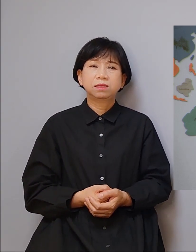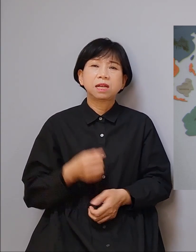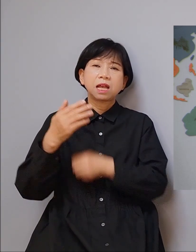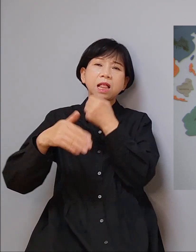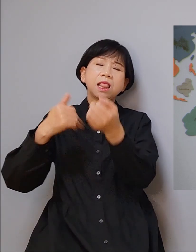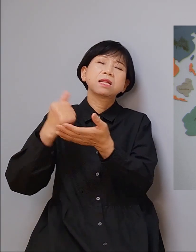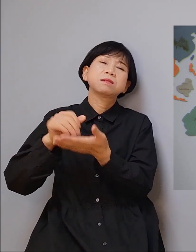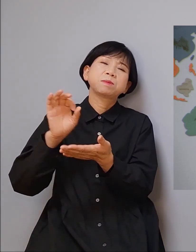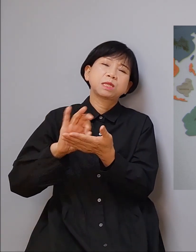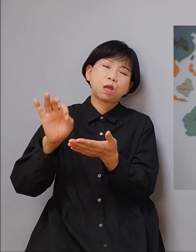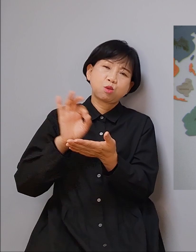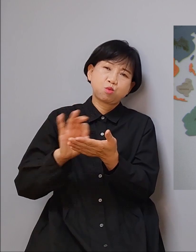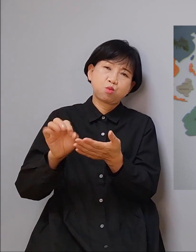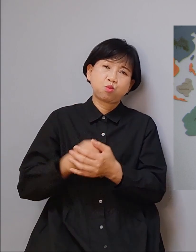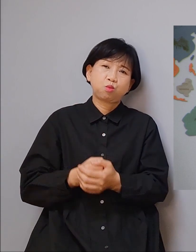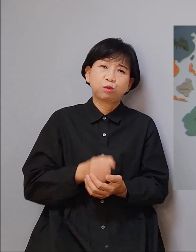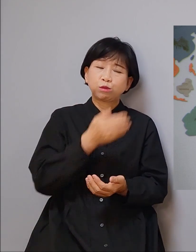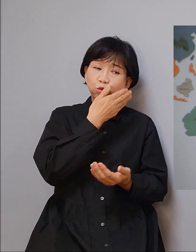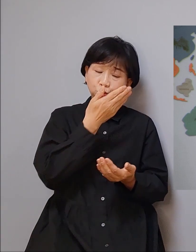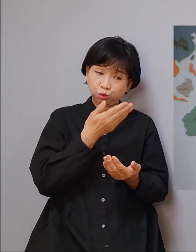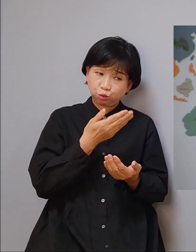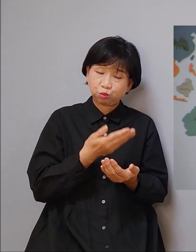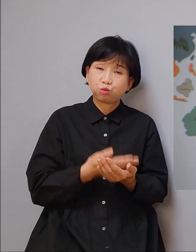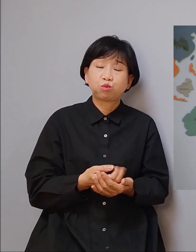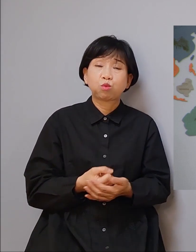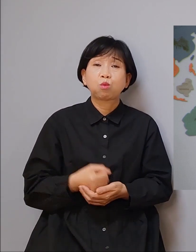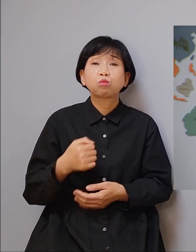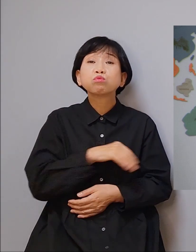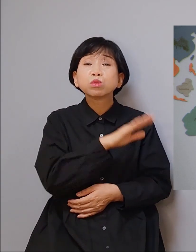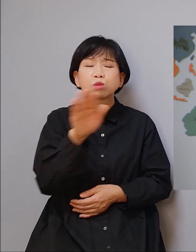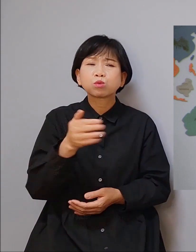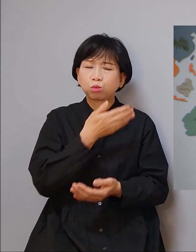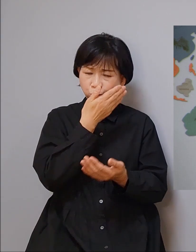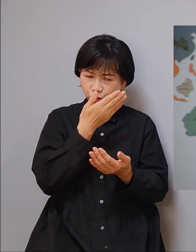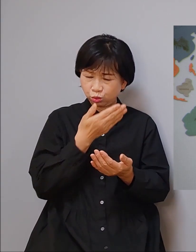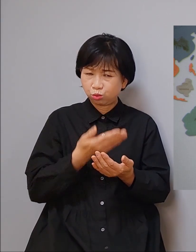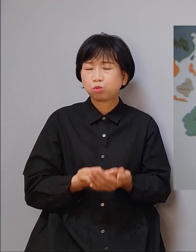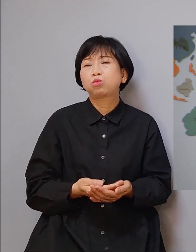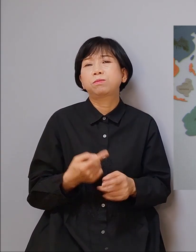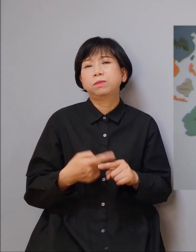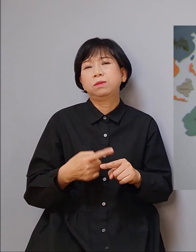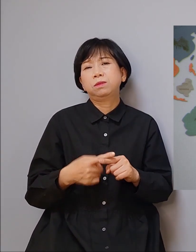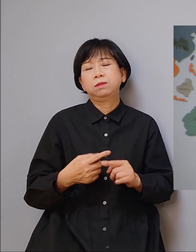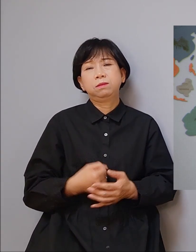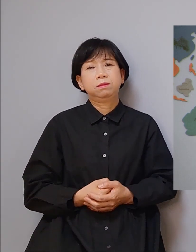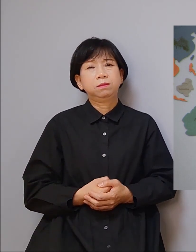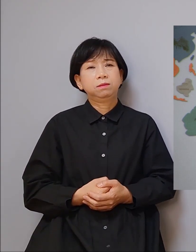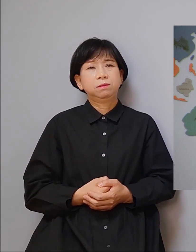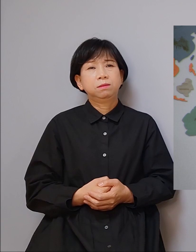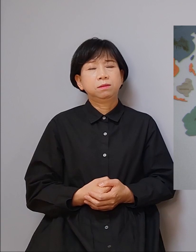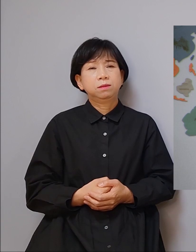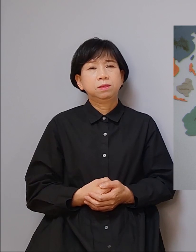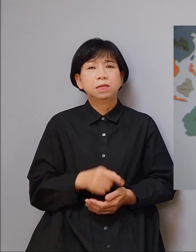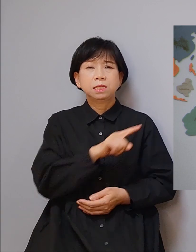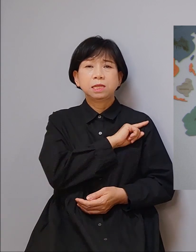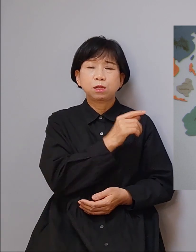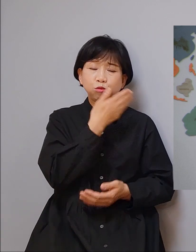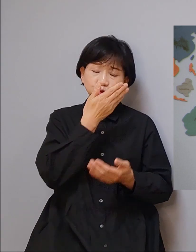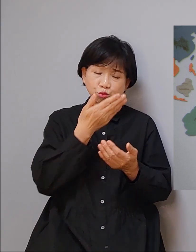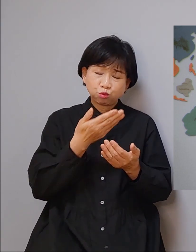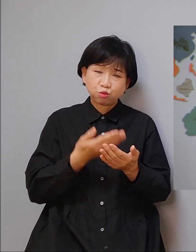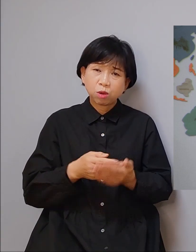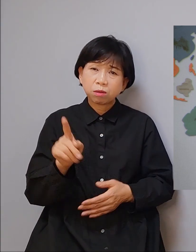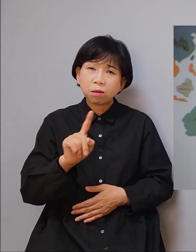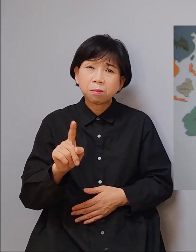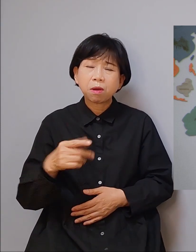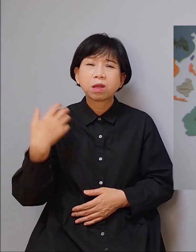겁니다. 물론 요셉은 중요한 실이겠죠. 그럼 우리는 어떨까요? 우리도 중요한 실 아니겠습니까? 하지만 가장 중요한 실일수록